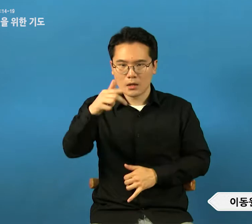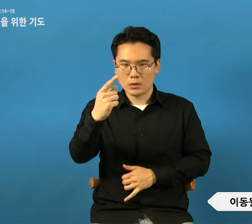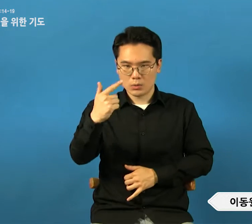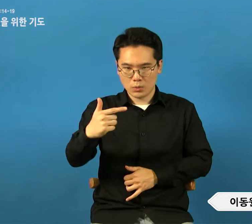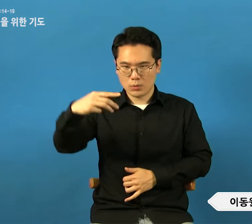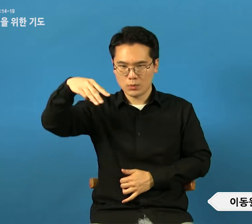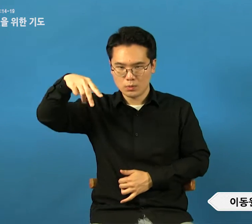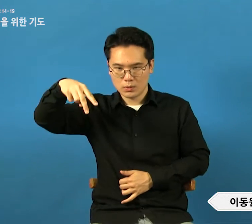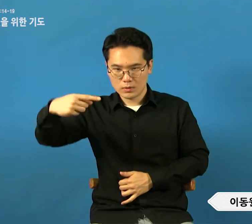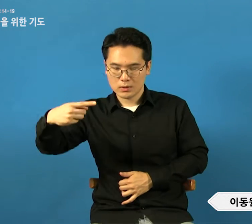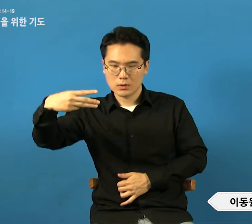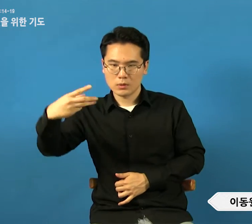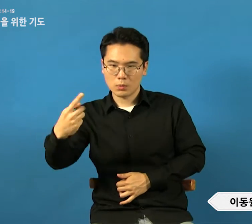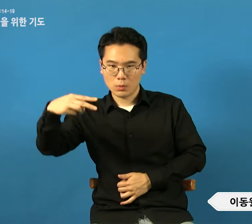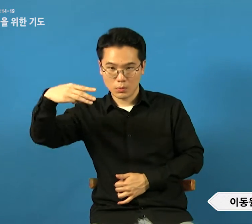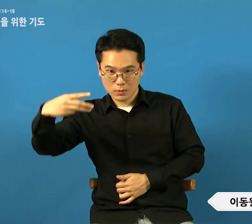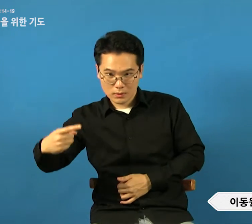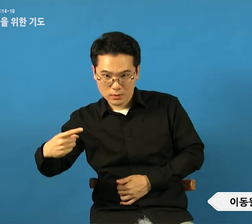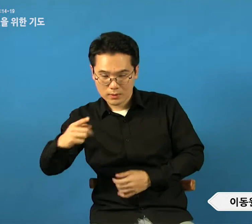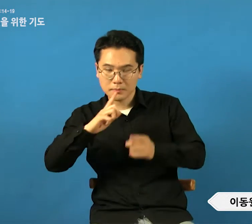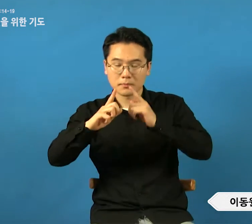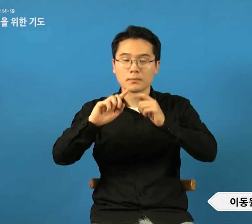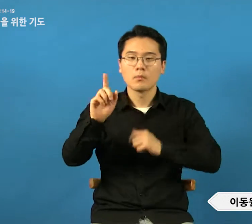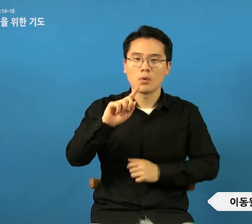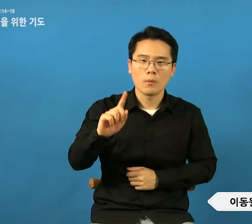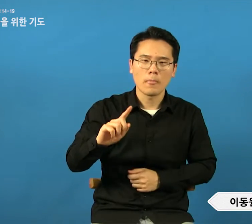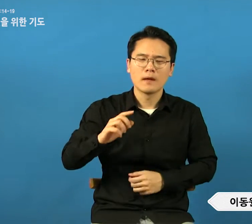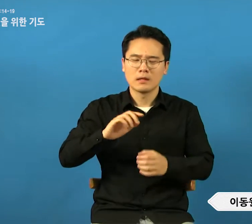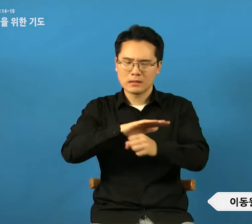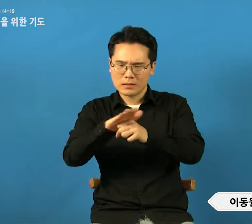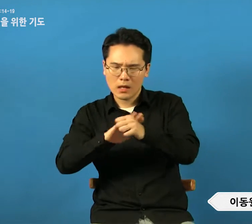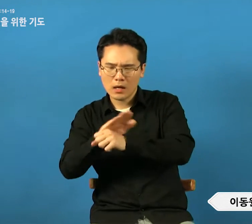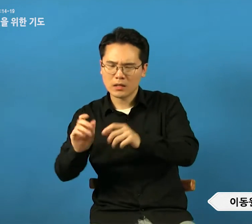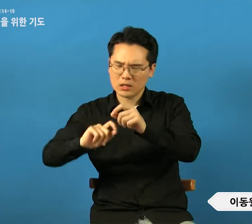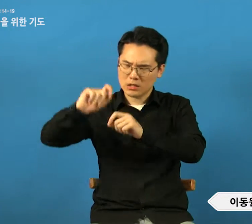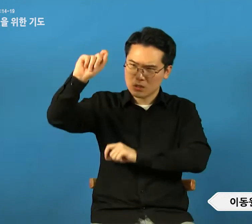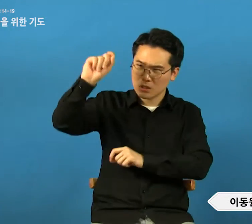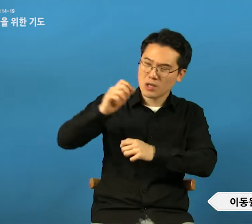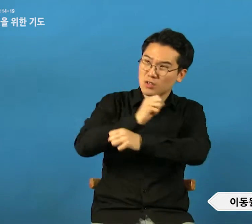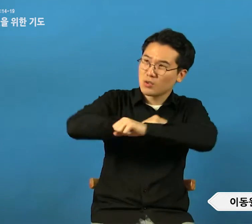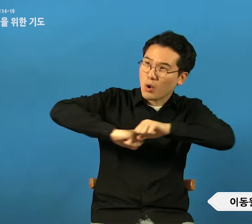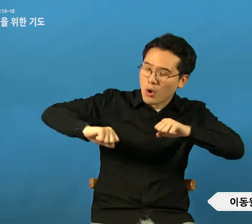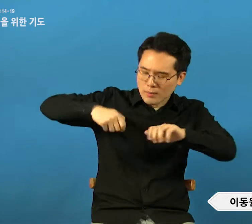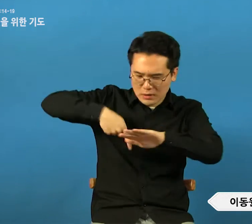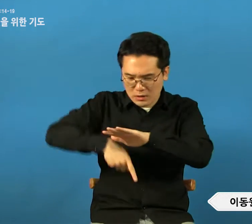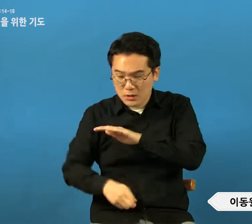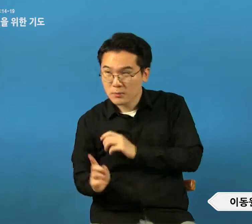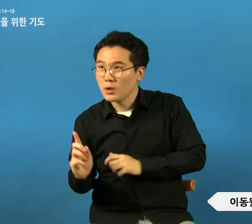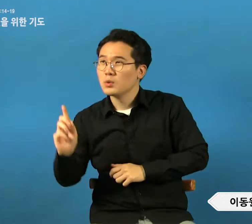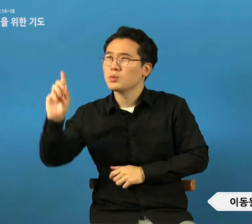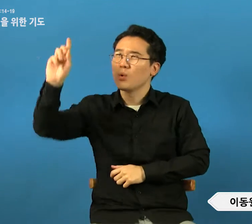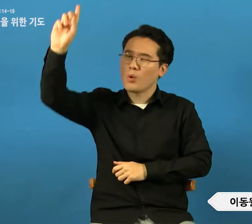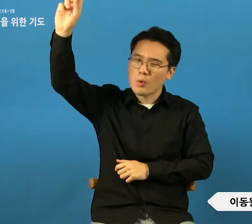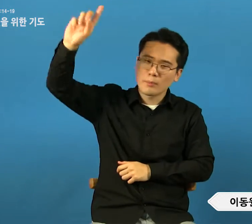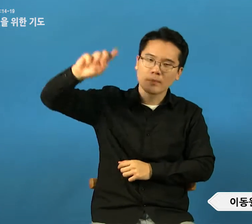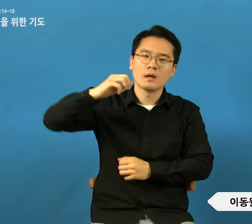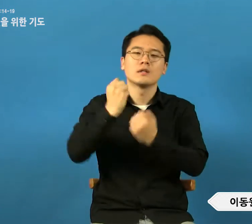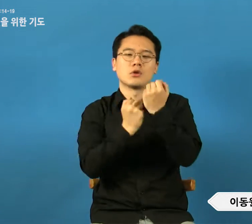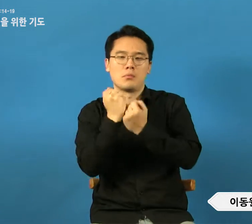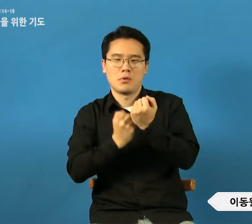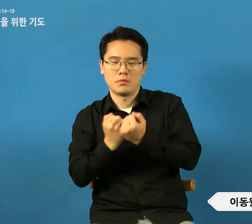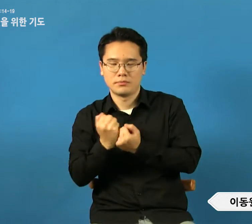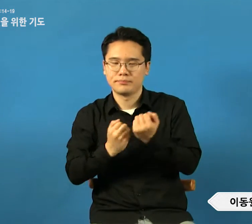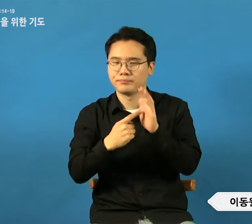보여주신 사랑, 이 사랑의 넓이와 길이와 깊이와 높이를 이렇게 또 설명하고 있습니다. 사랑의